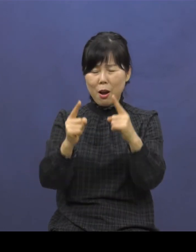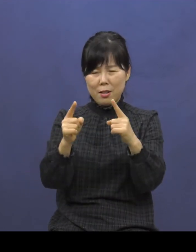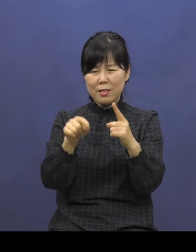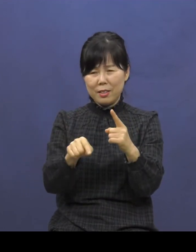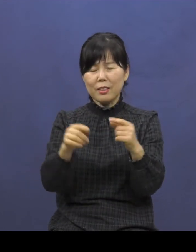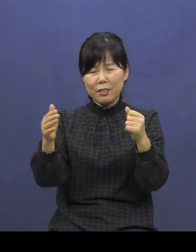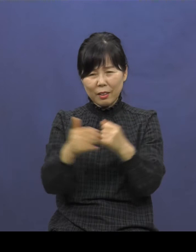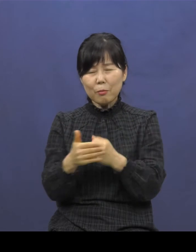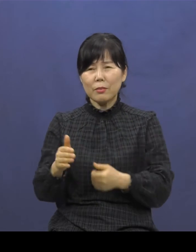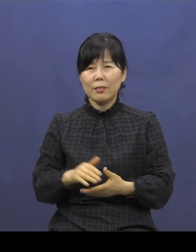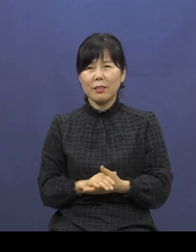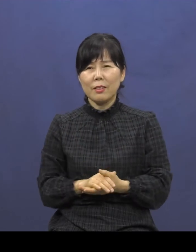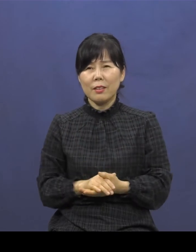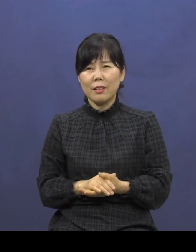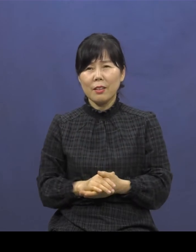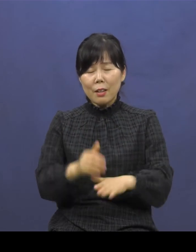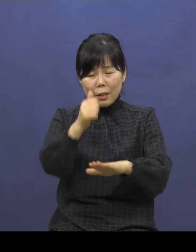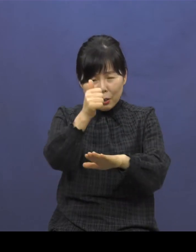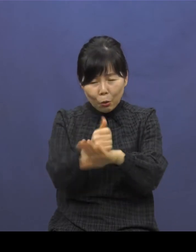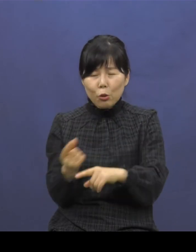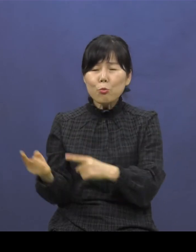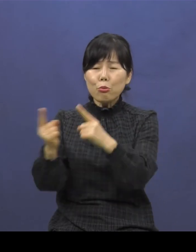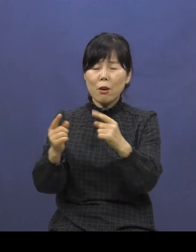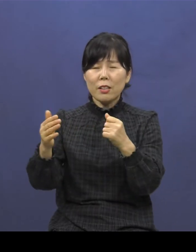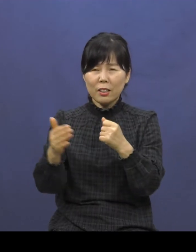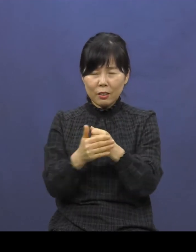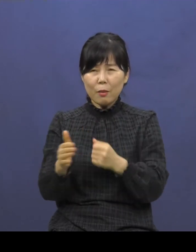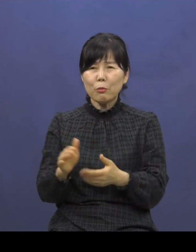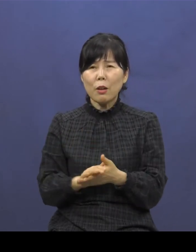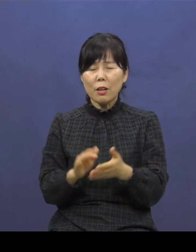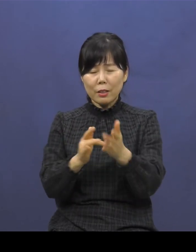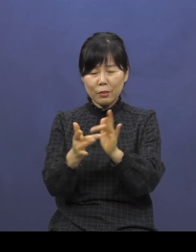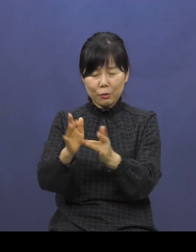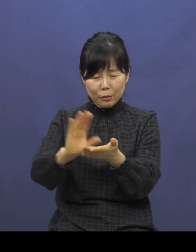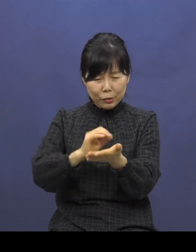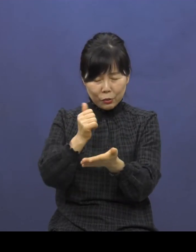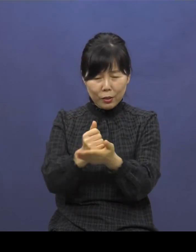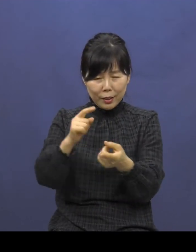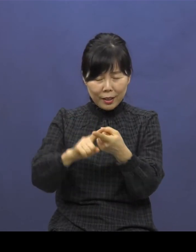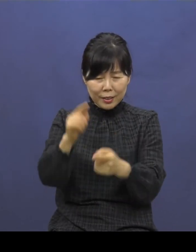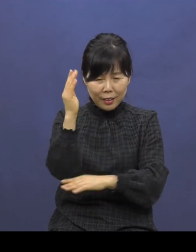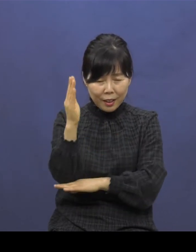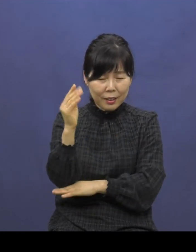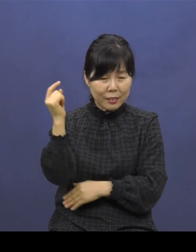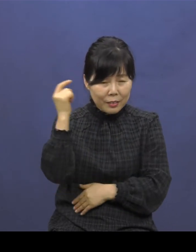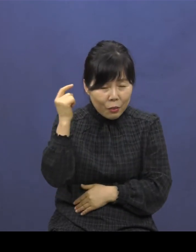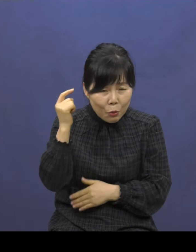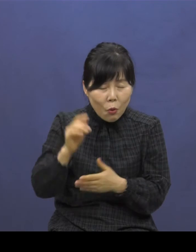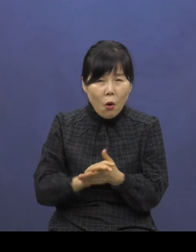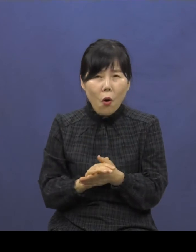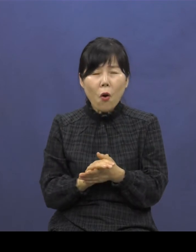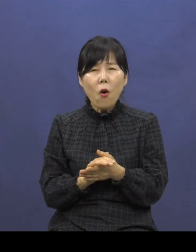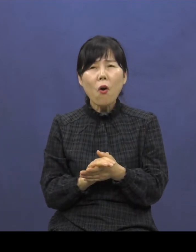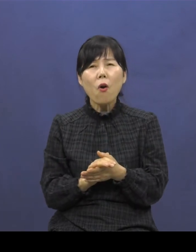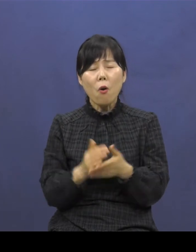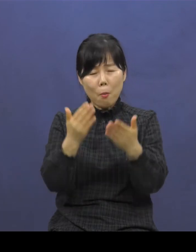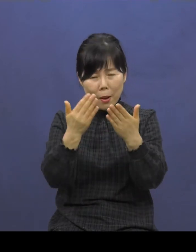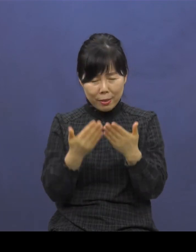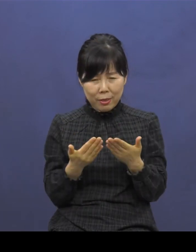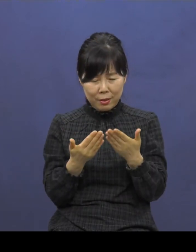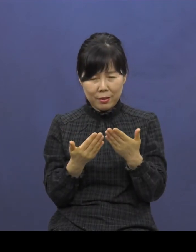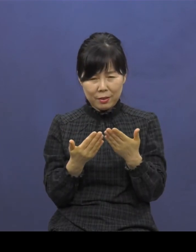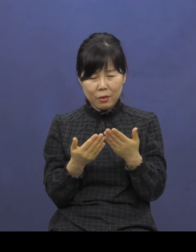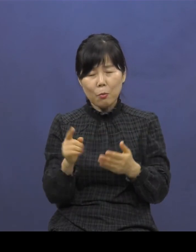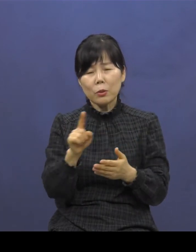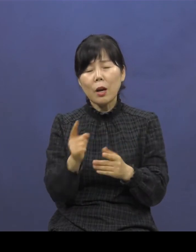예수 그리스도의 이야기는요, 결론이 부활이니까. 그러므로 그 예수 그리스도의 이야기를 듣고 그것을 갖다 받아들이는 신앙은 바로